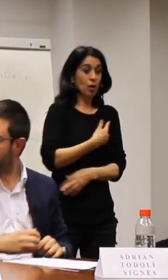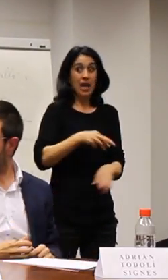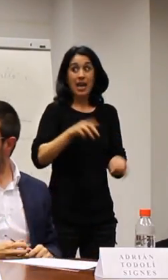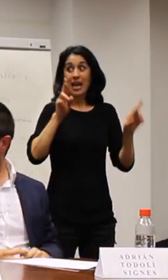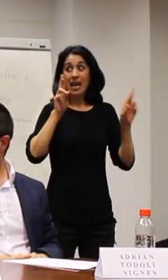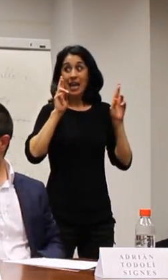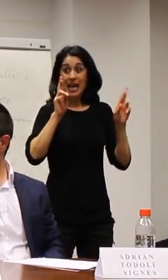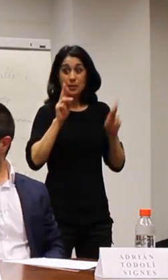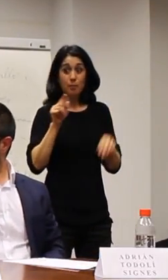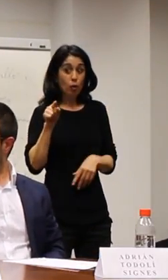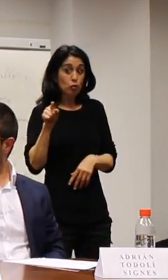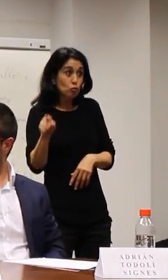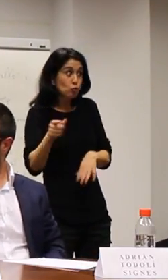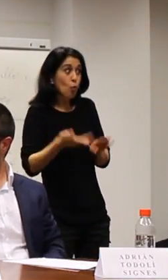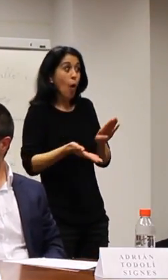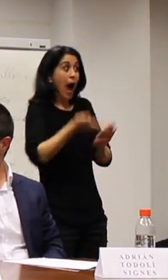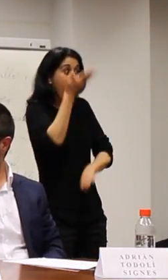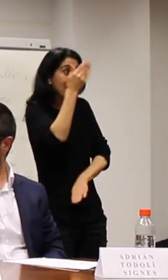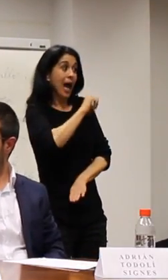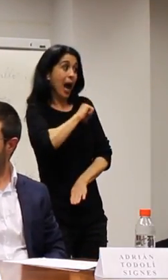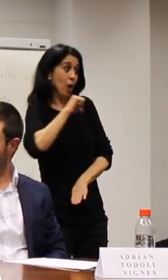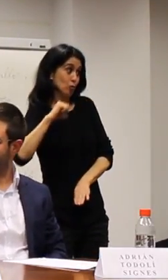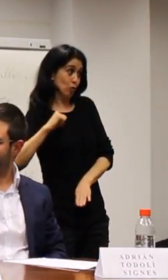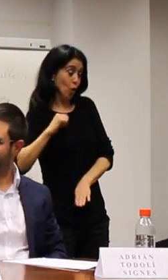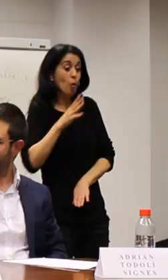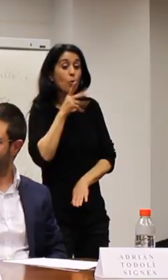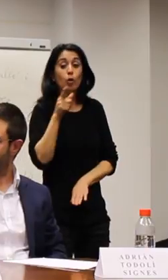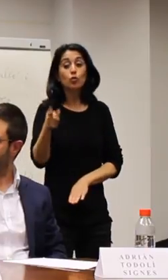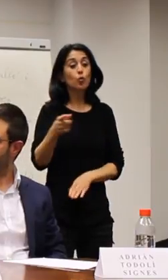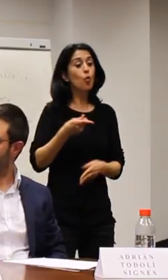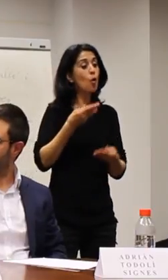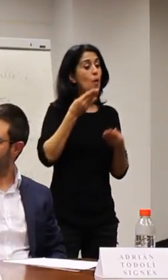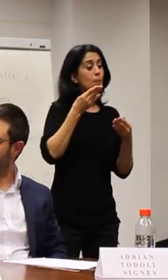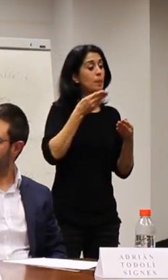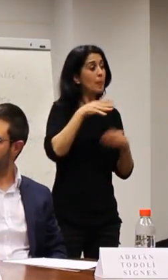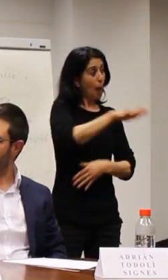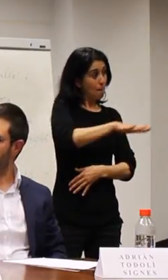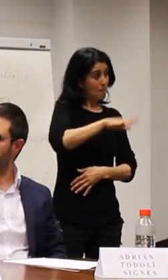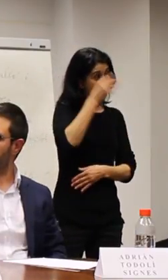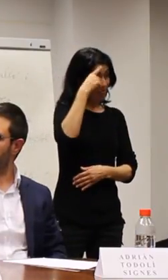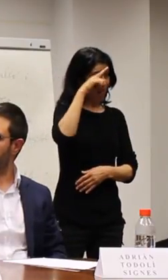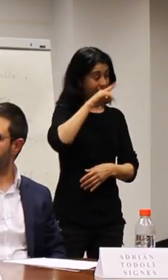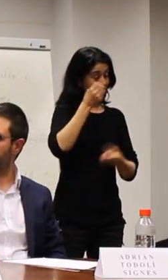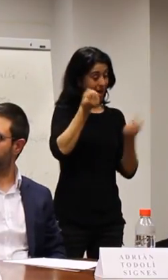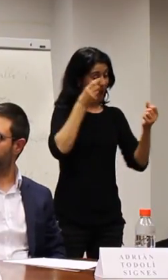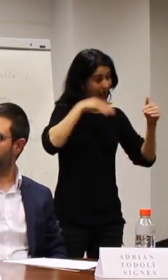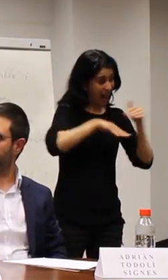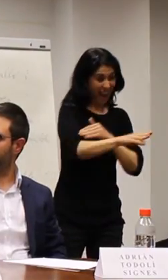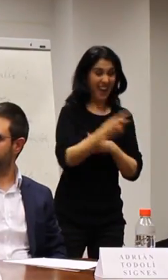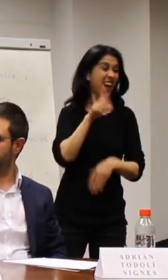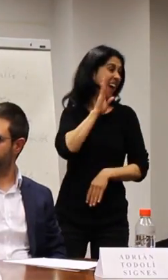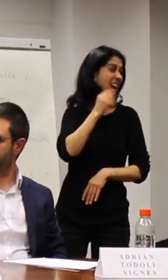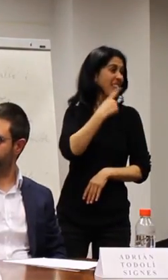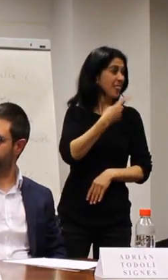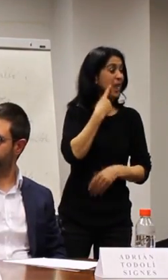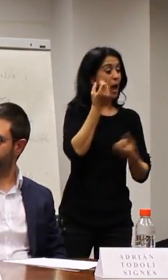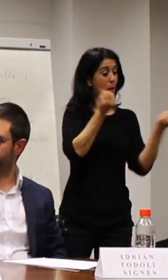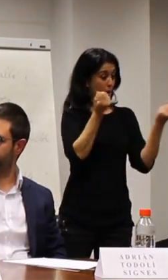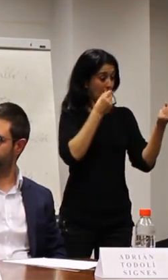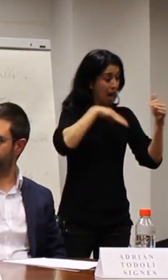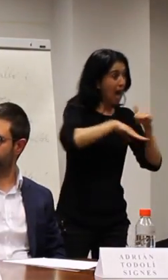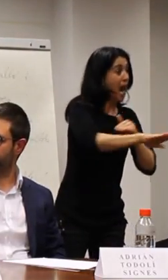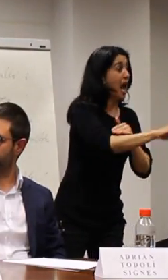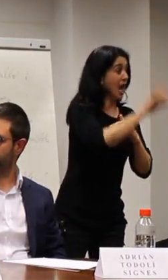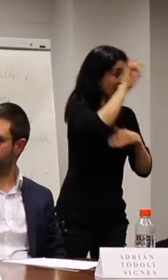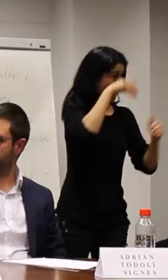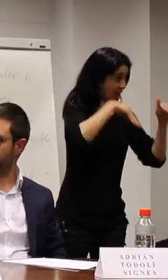autónomo por alquilar la plaza de garaje en Valencia. O sea, estamos hablando de si entramos al ánimo